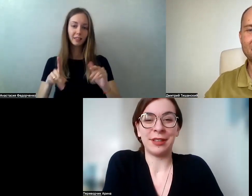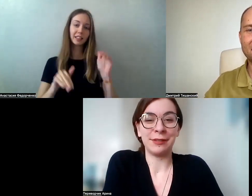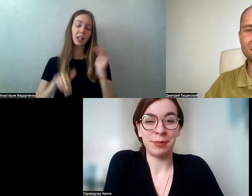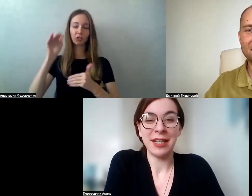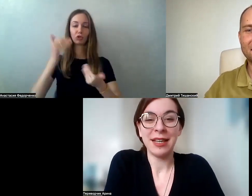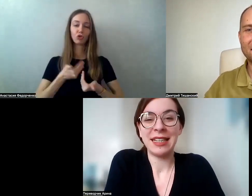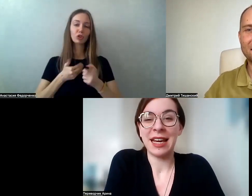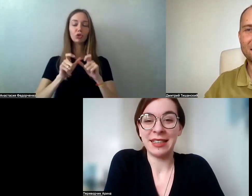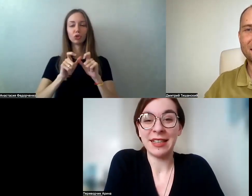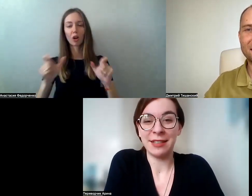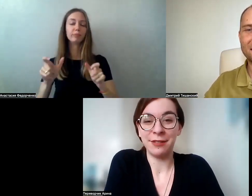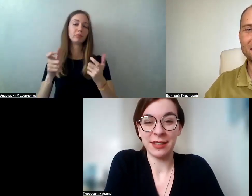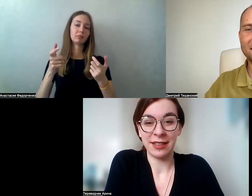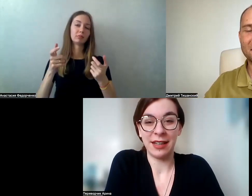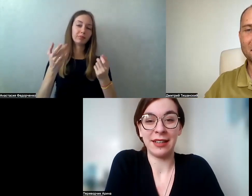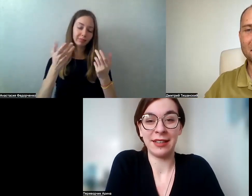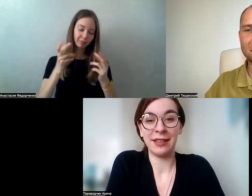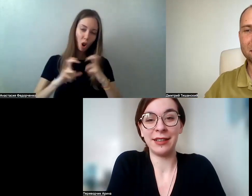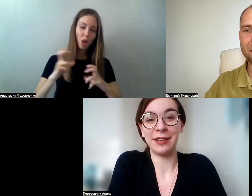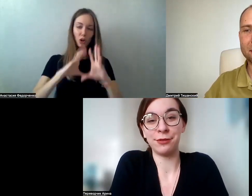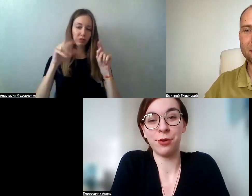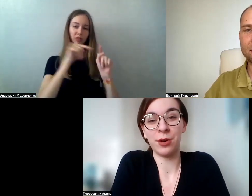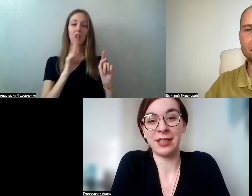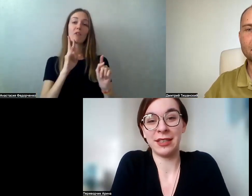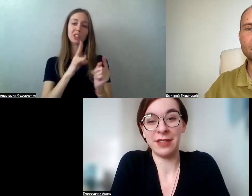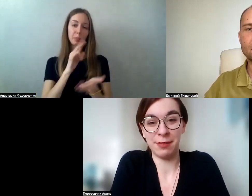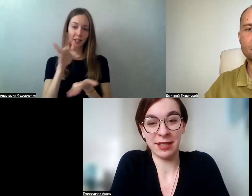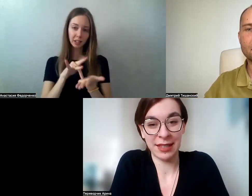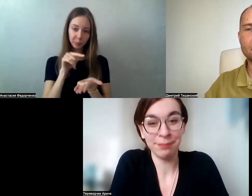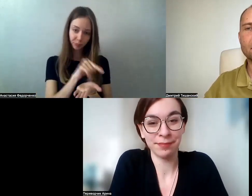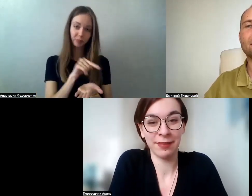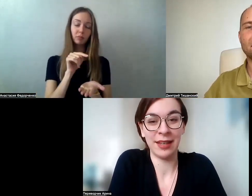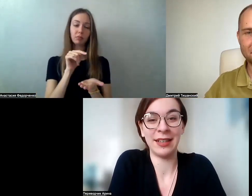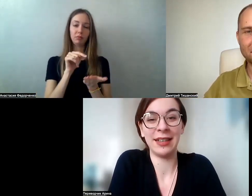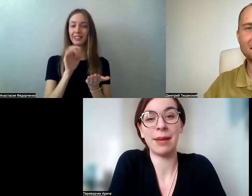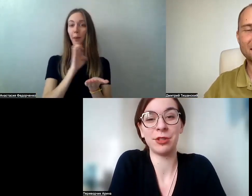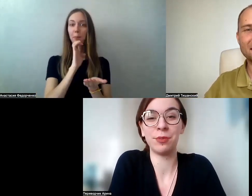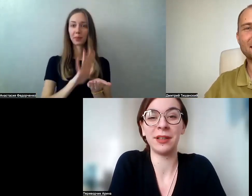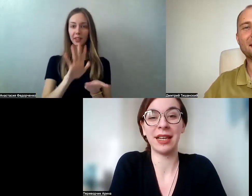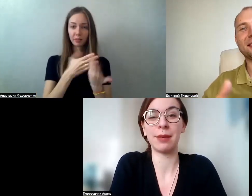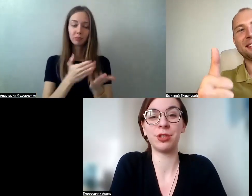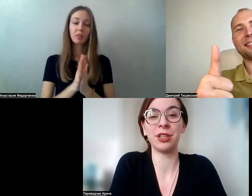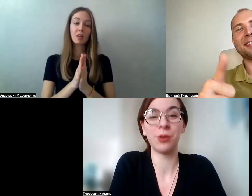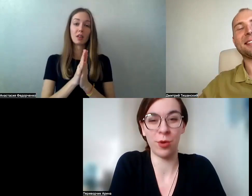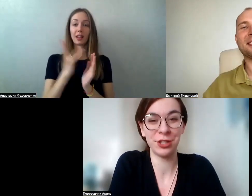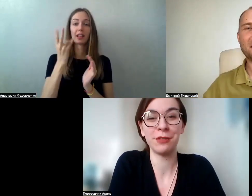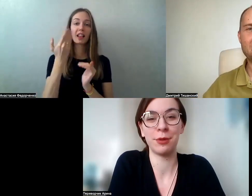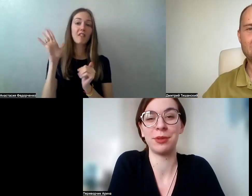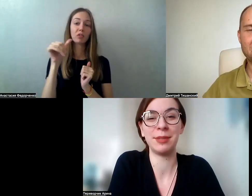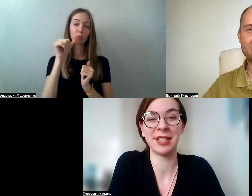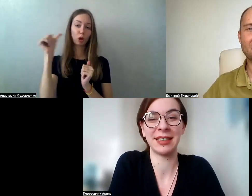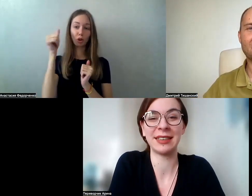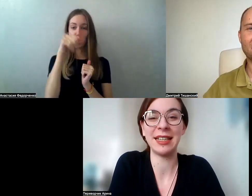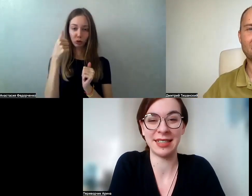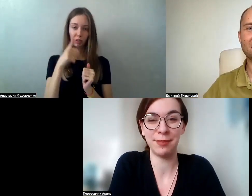Ну вот, вообще я родилась и выросла в городе Новосибирске. Я там училась в колледже, в